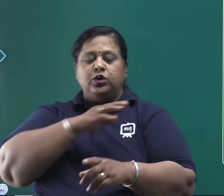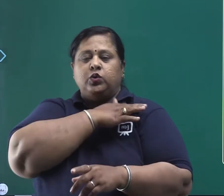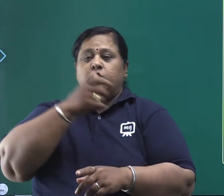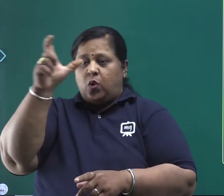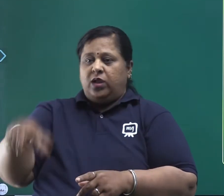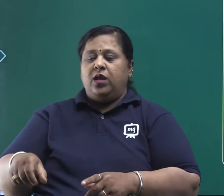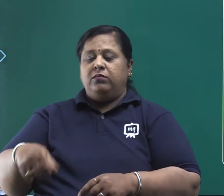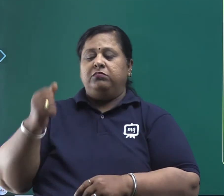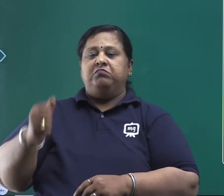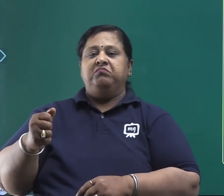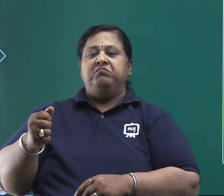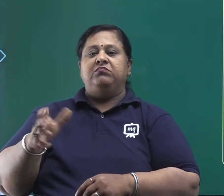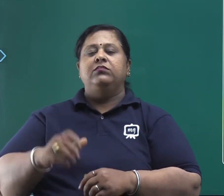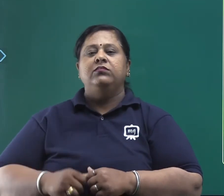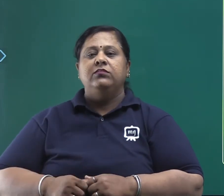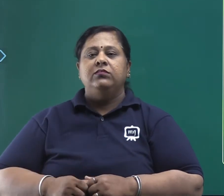चौकीदार।